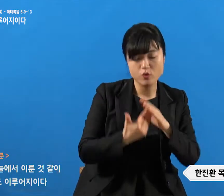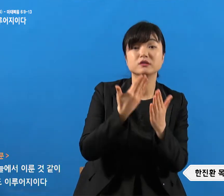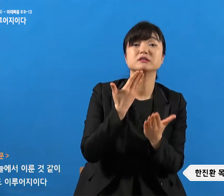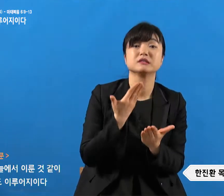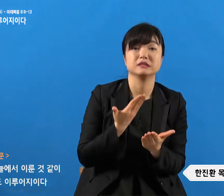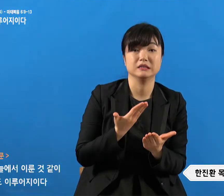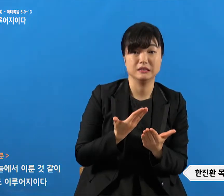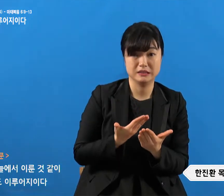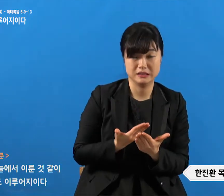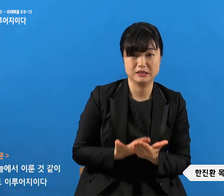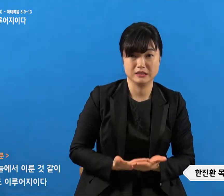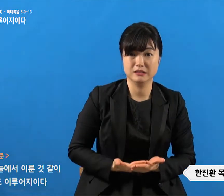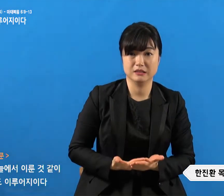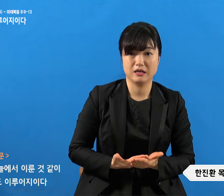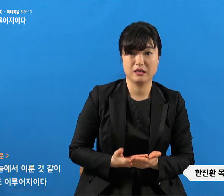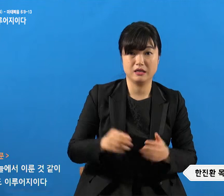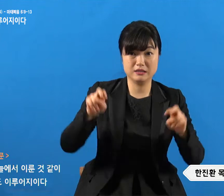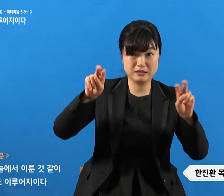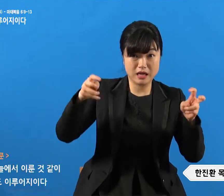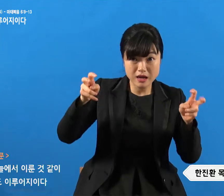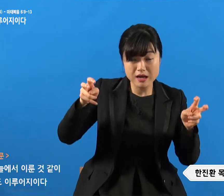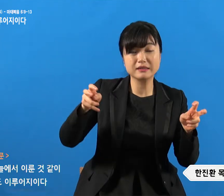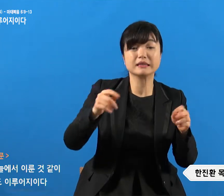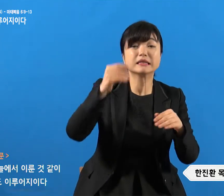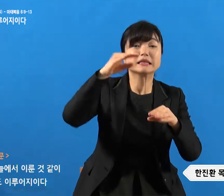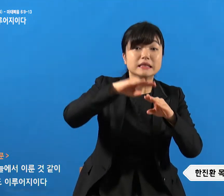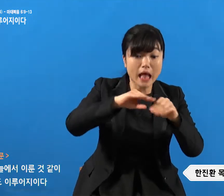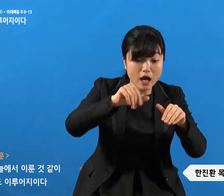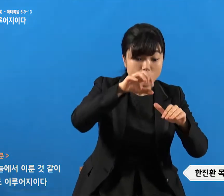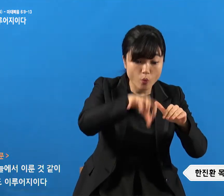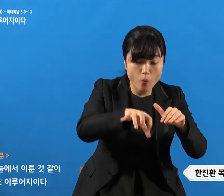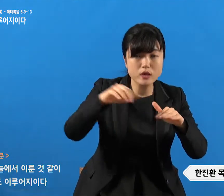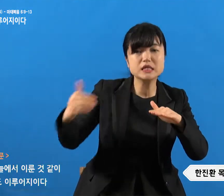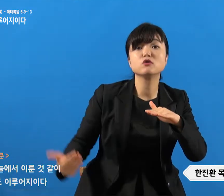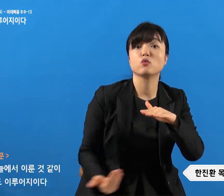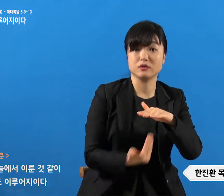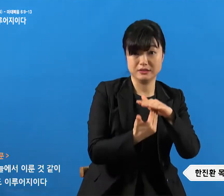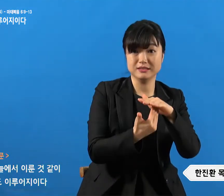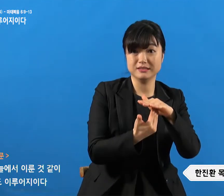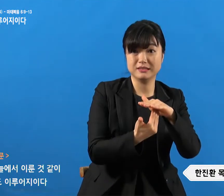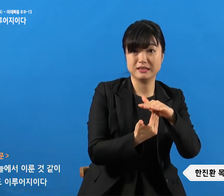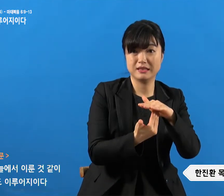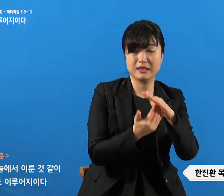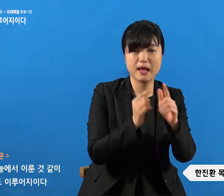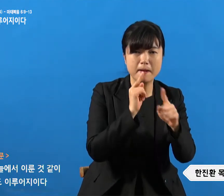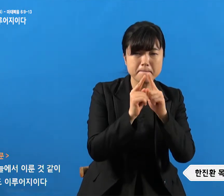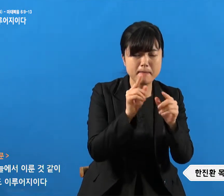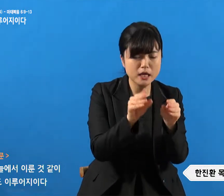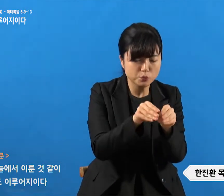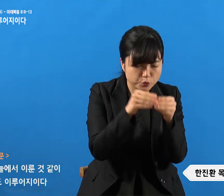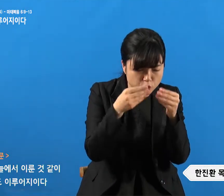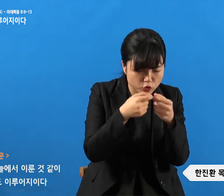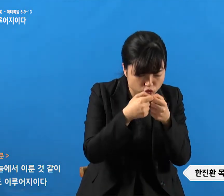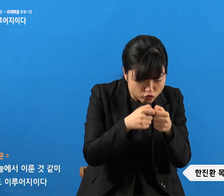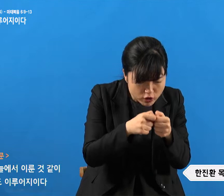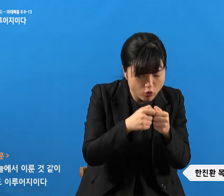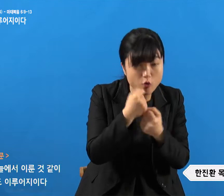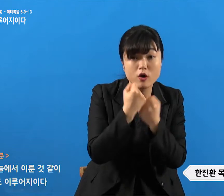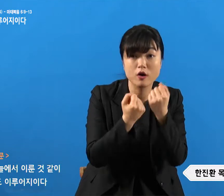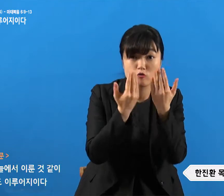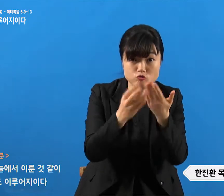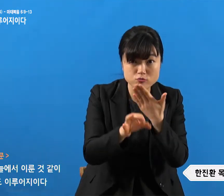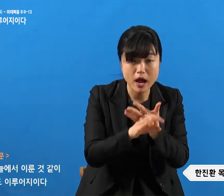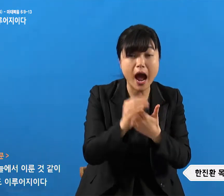땅에서도 이루어지이다. 여기 땅에서도 이루어지이다 하는 말을 조금 더 구체적으로